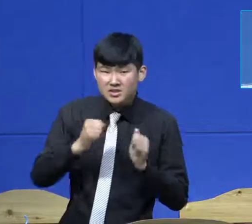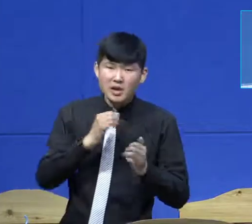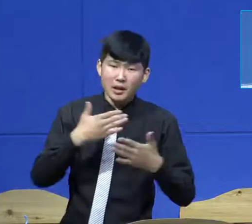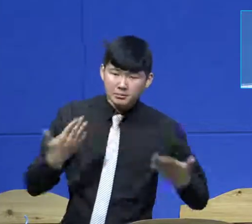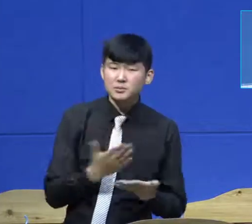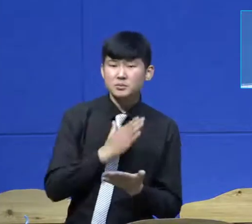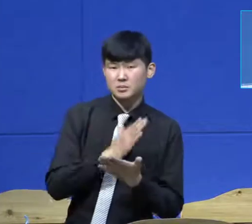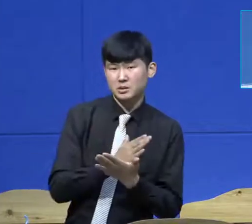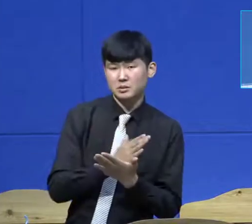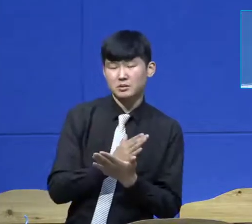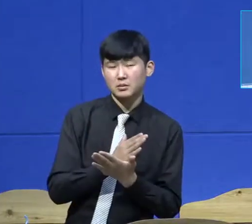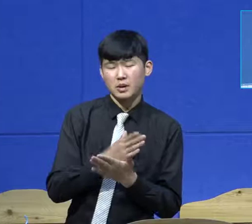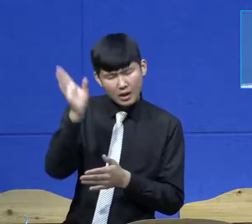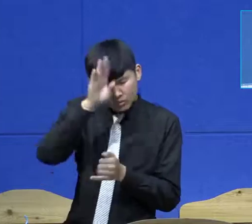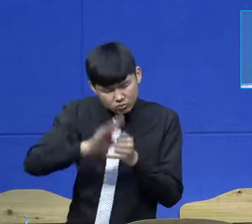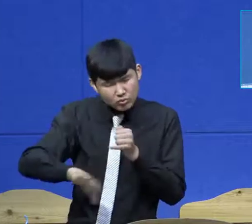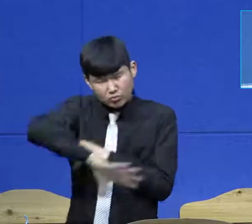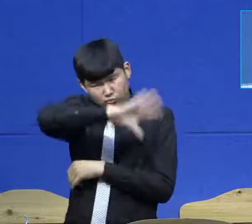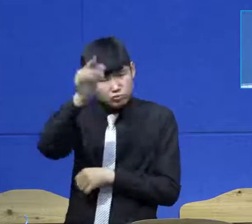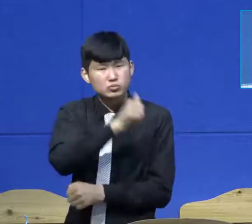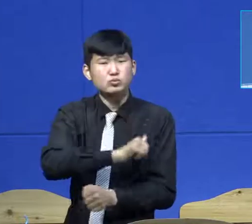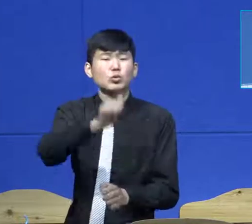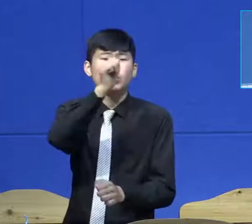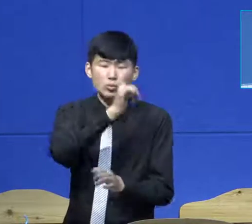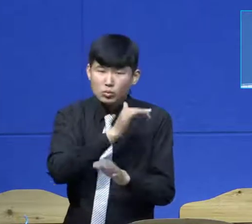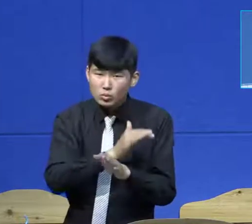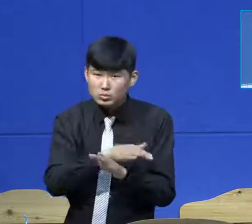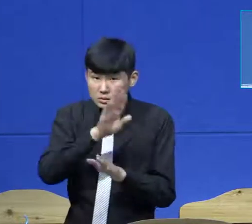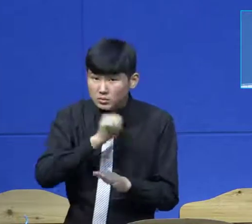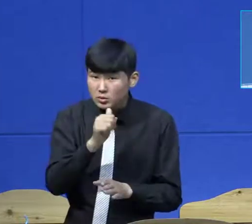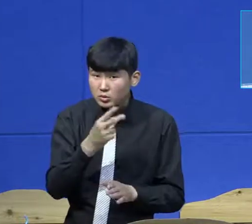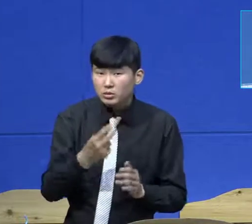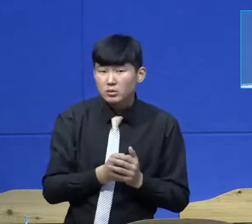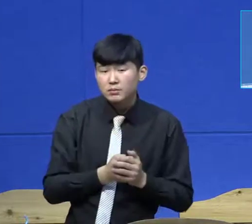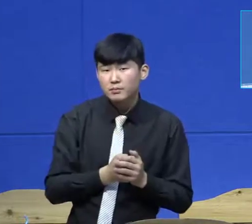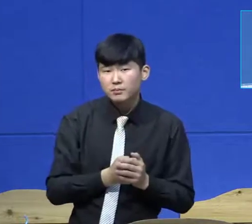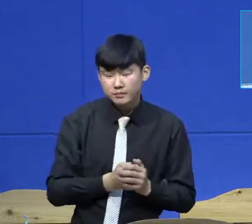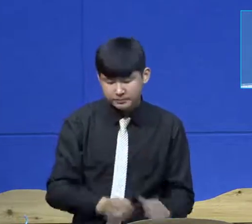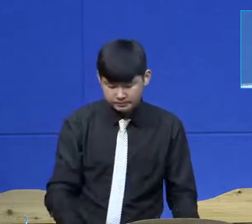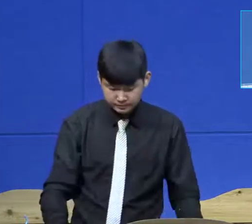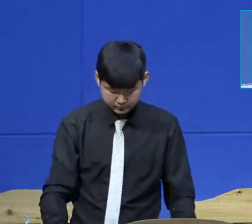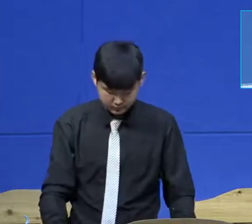байна. Эцэстээ бүх юм дуусна. Тийм биз дээ.